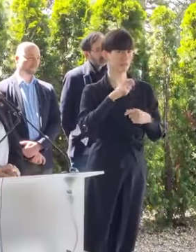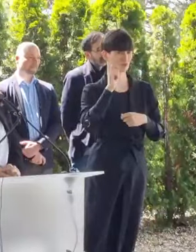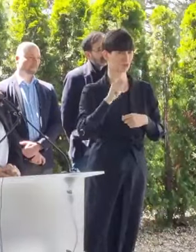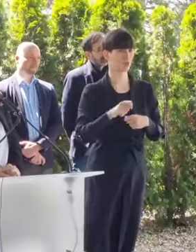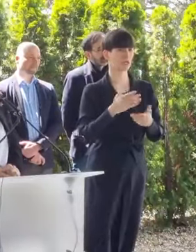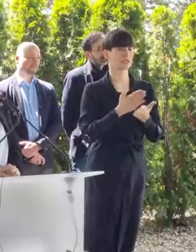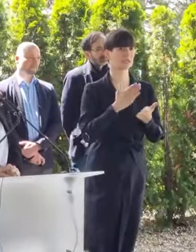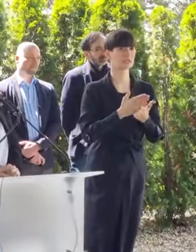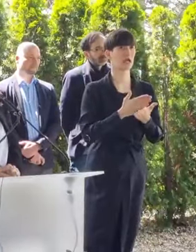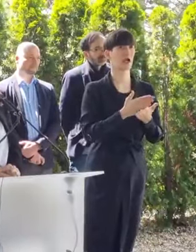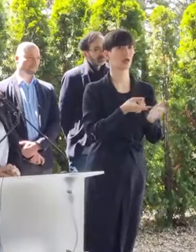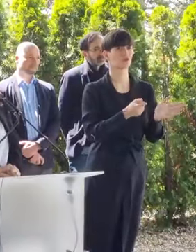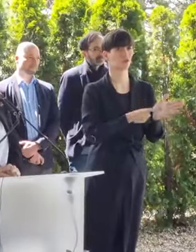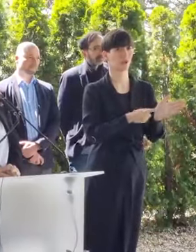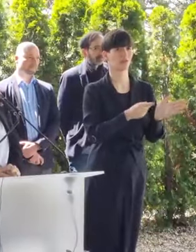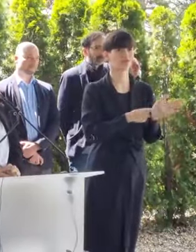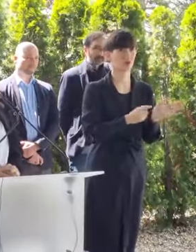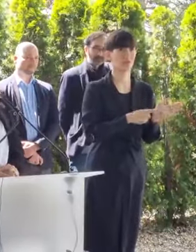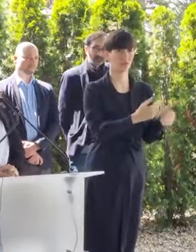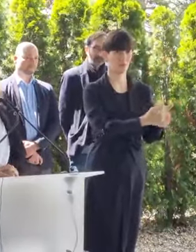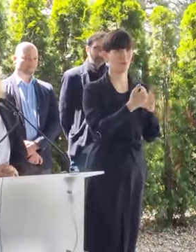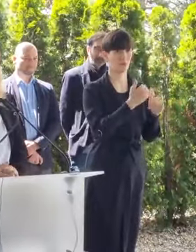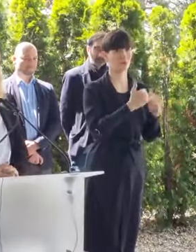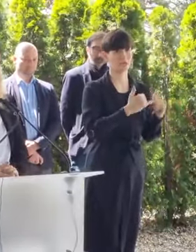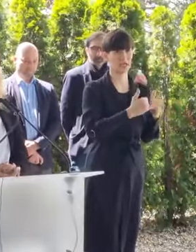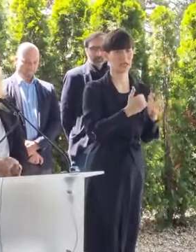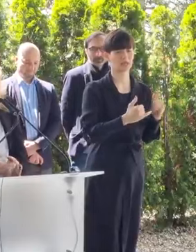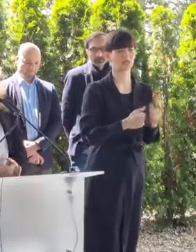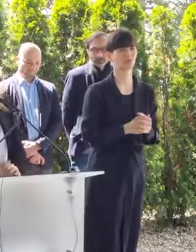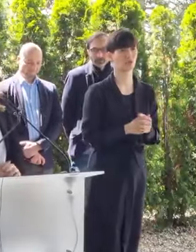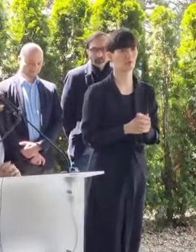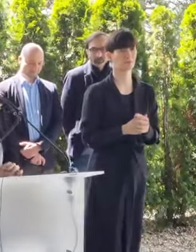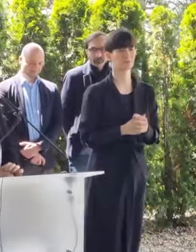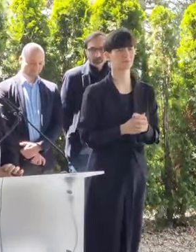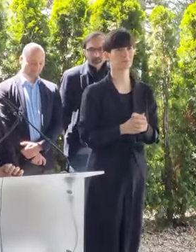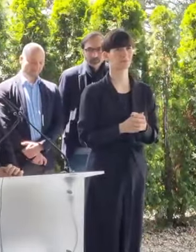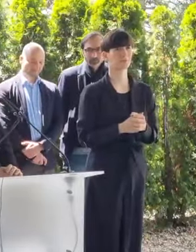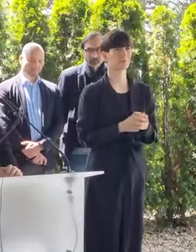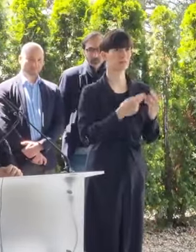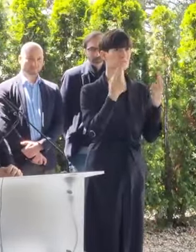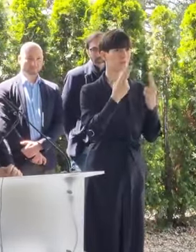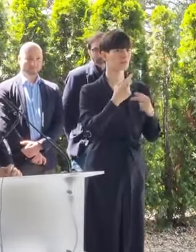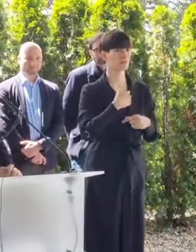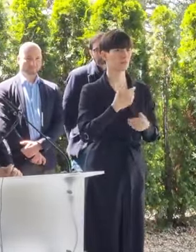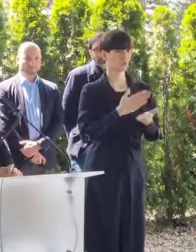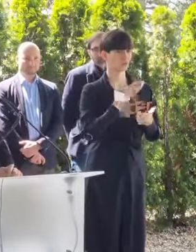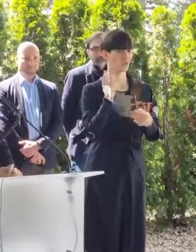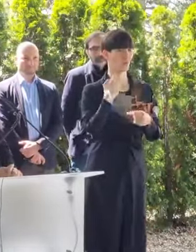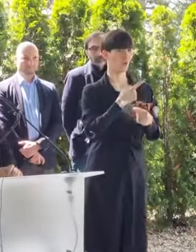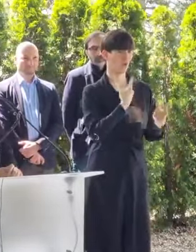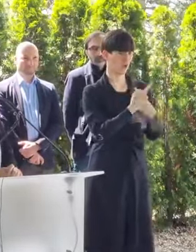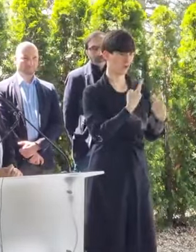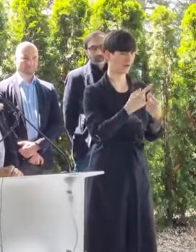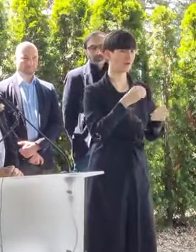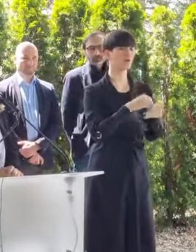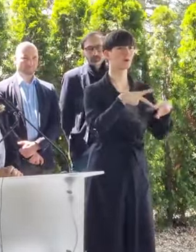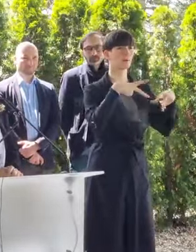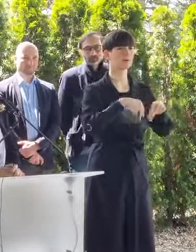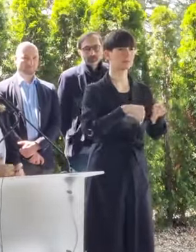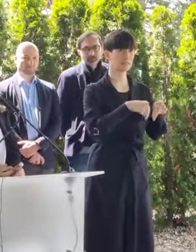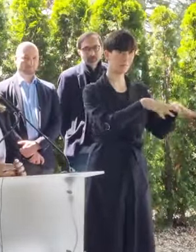svoje žiadosti o pomoc zo zahraničia? Samozrejme, ja som, ako bolo už spomínané, absolvovala rokovania s predsedom parlamentu, s predsedom